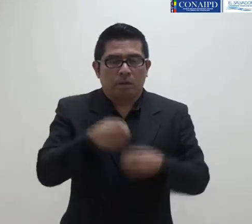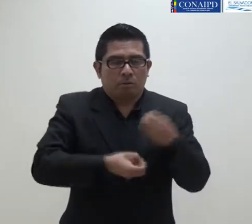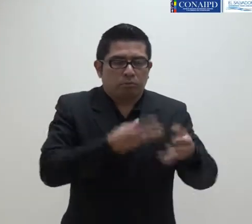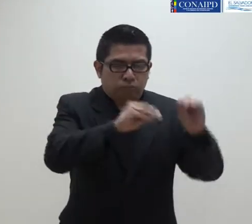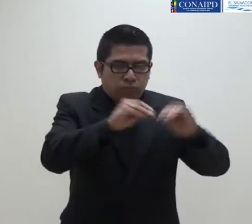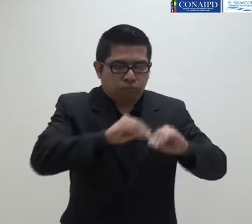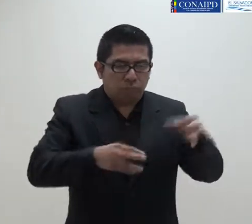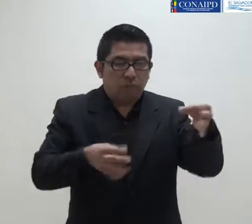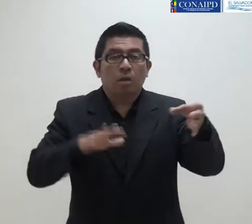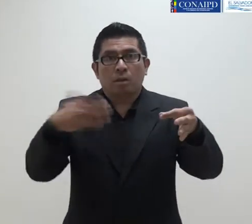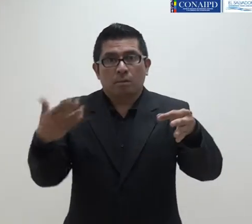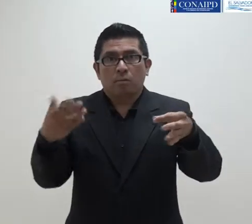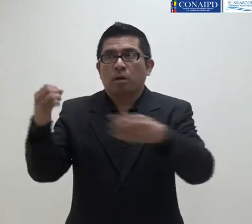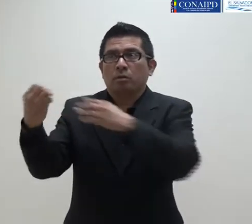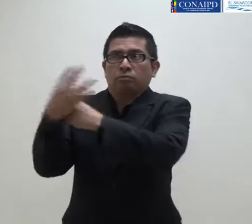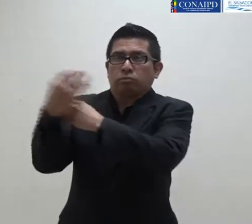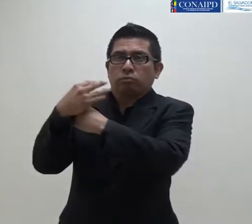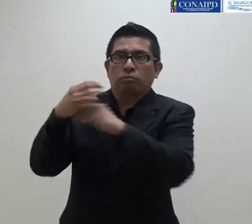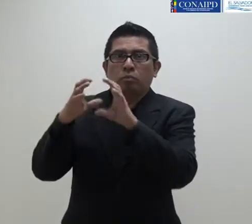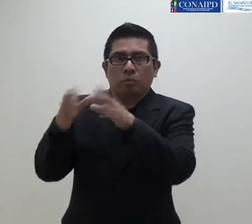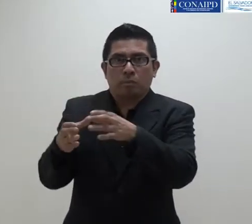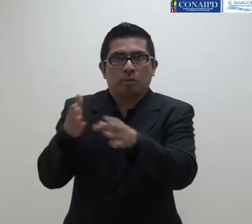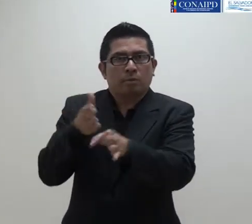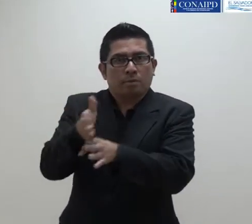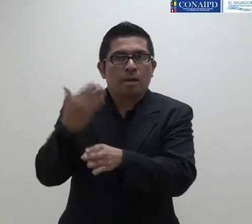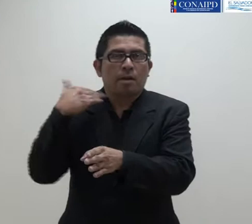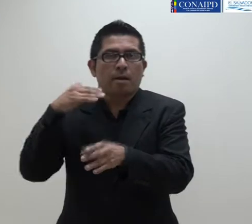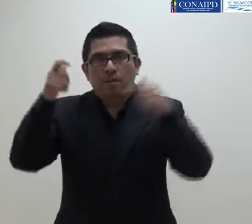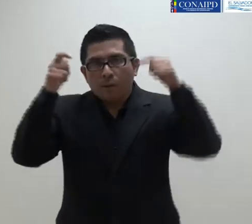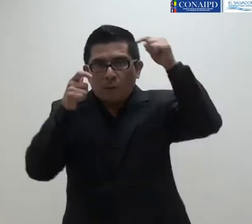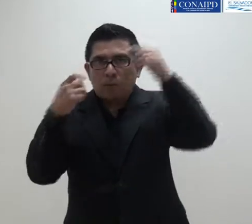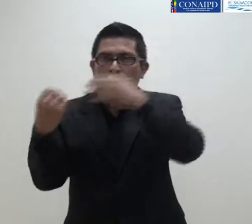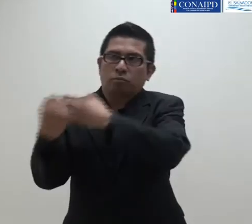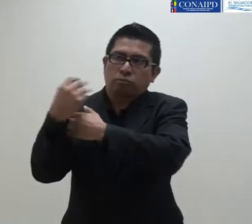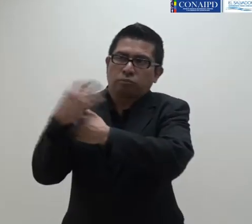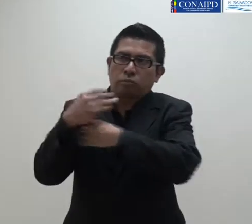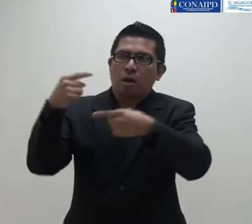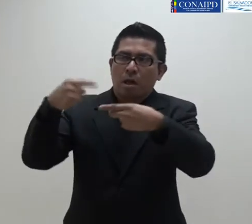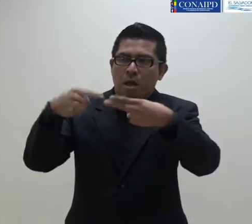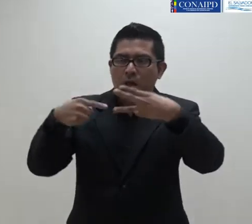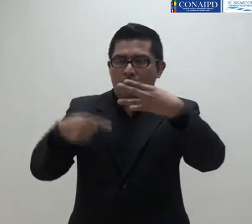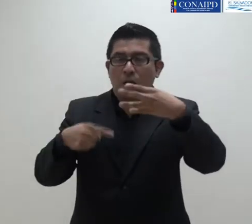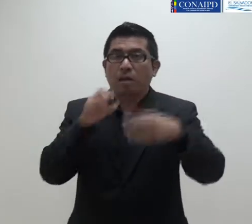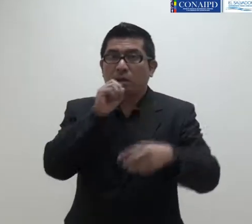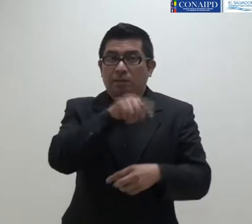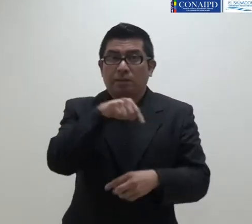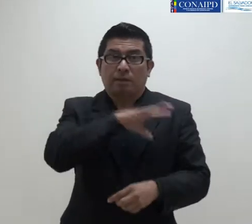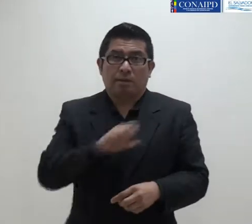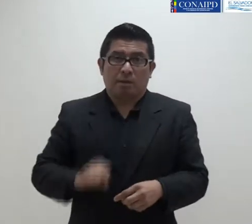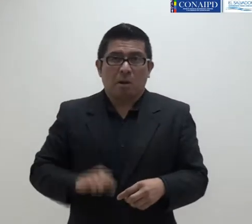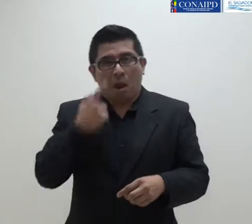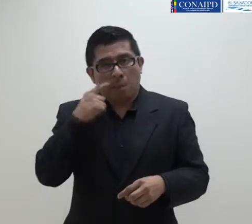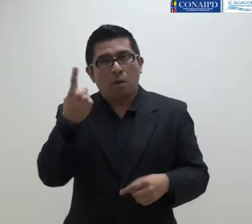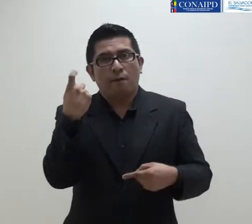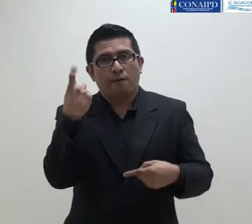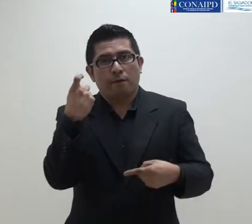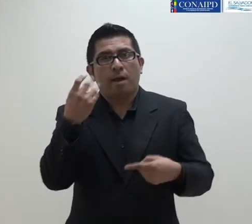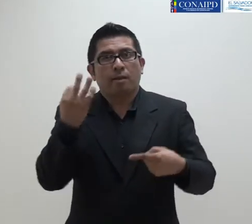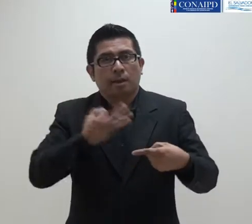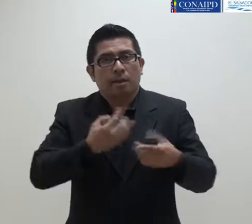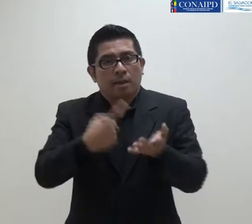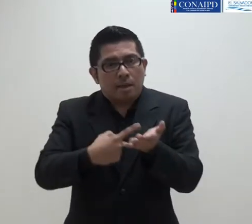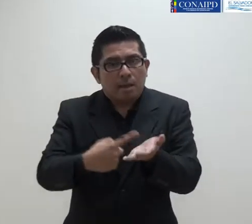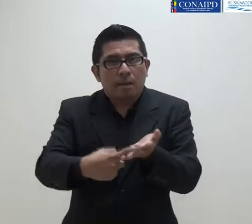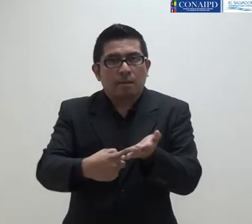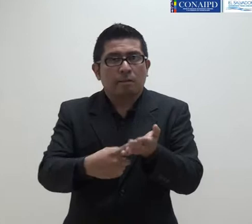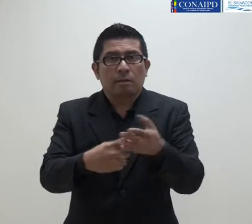recibió las observaciones por parte del Comité de Expertos a través de la lista de cuestiones, donde se señala al país observaciones como la necesidad de abordar